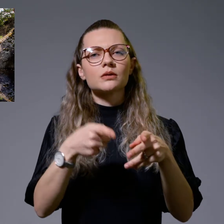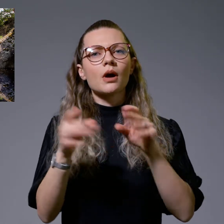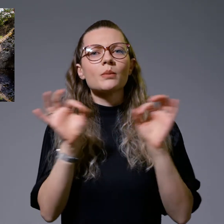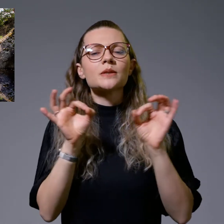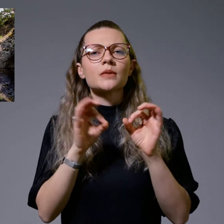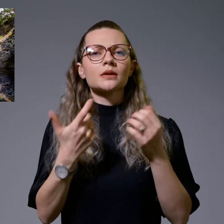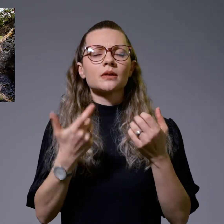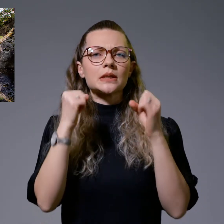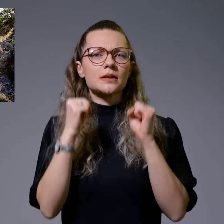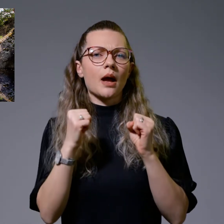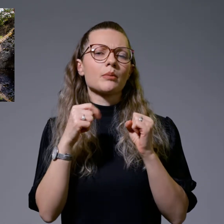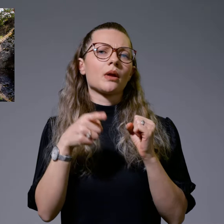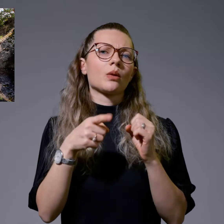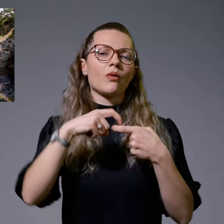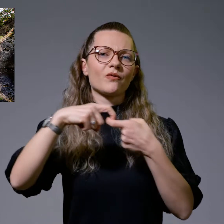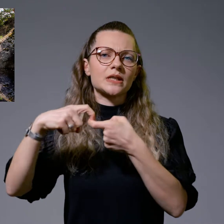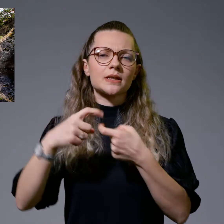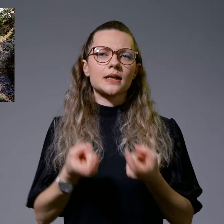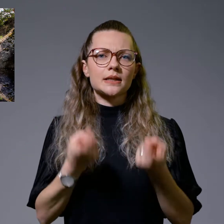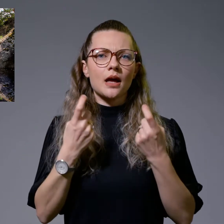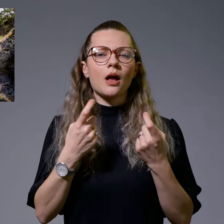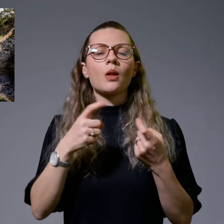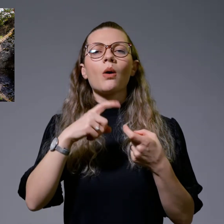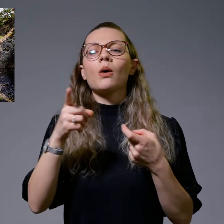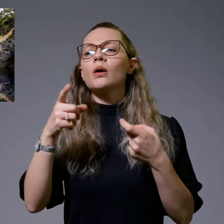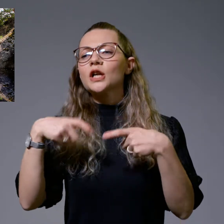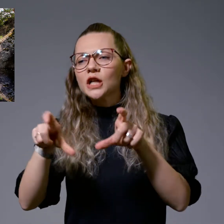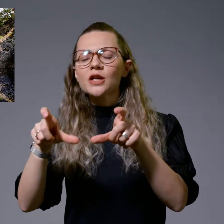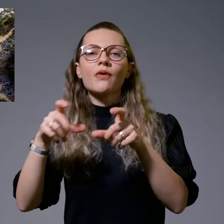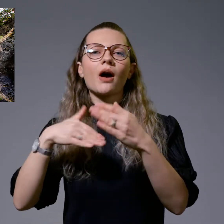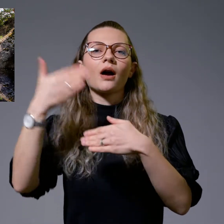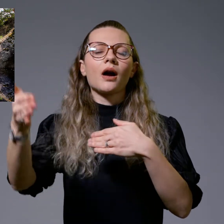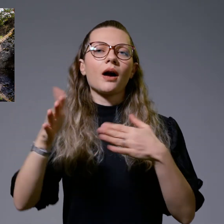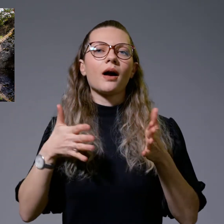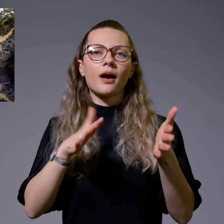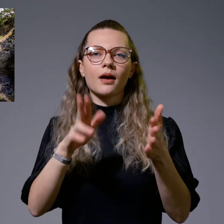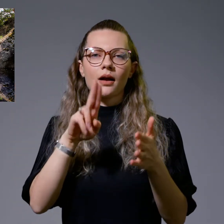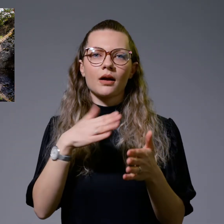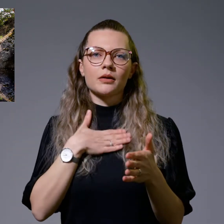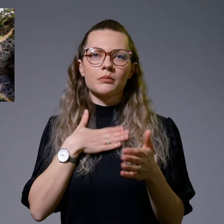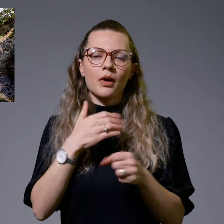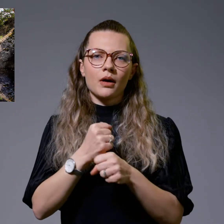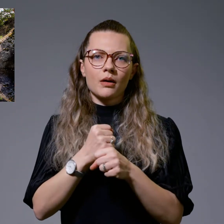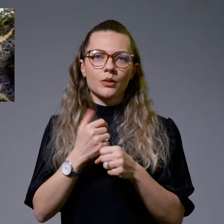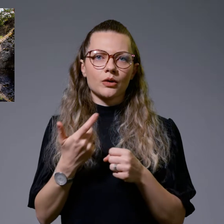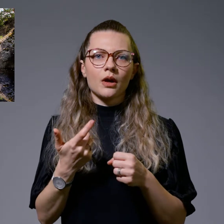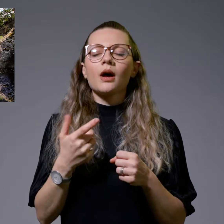стабилна врска на селото со имотите од другата страна на реката. Камениот мост